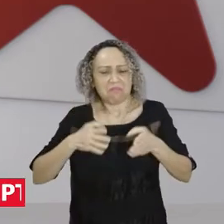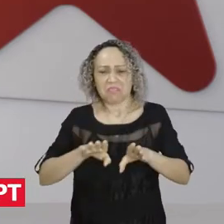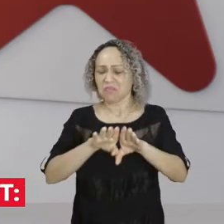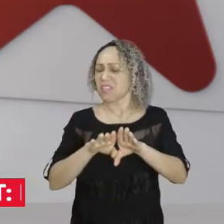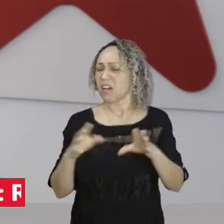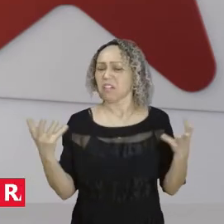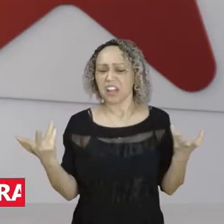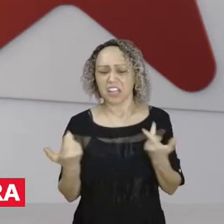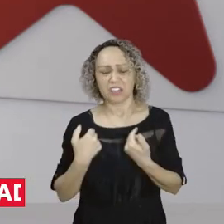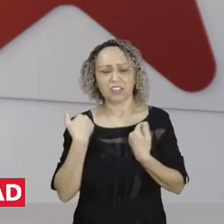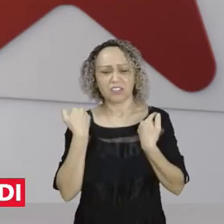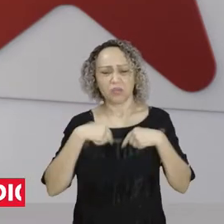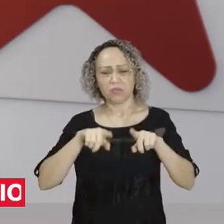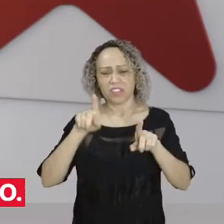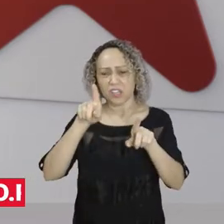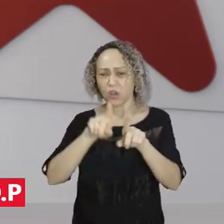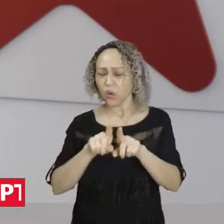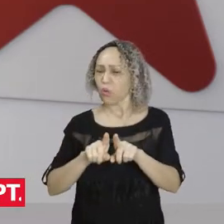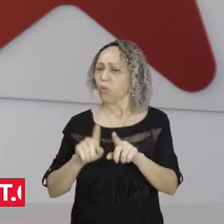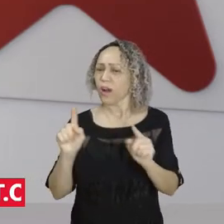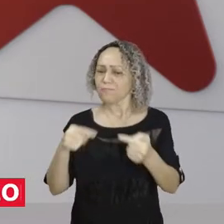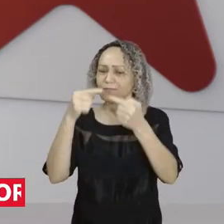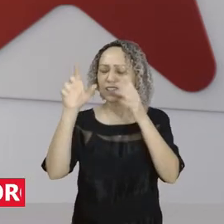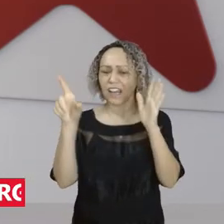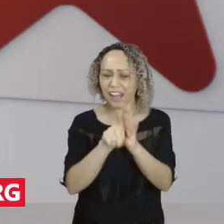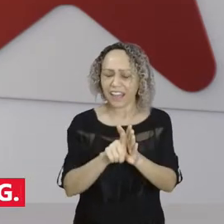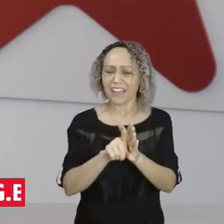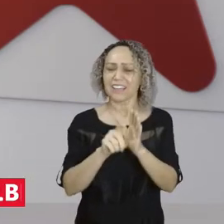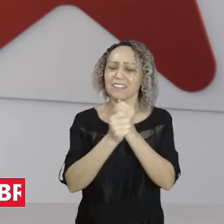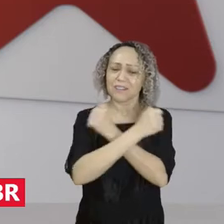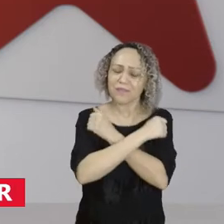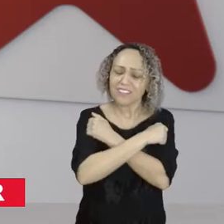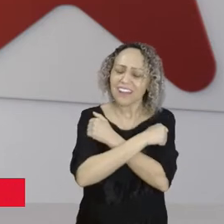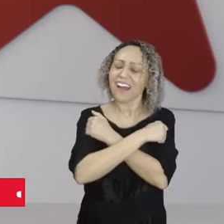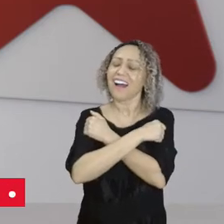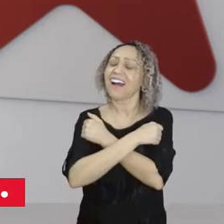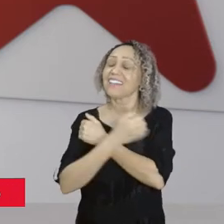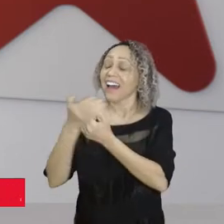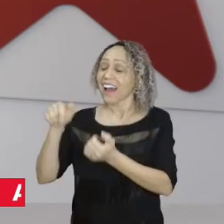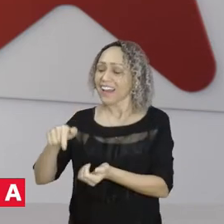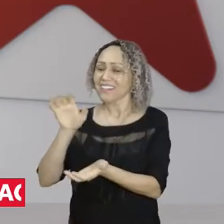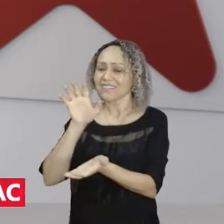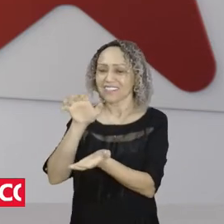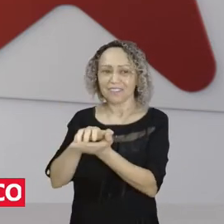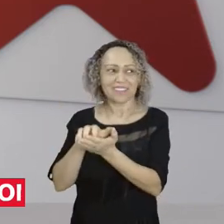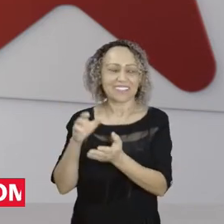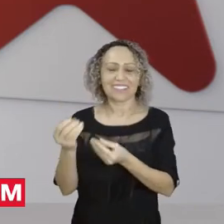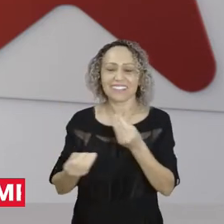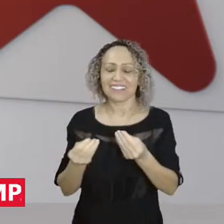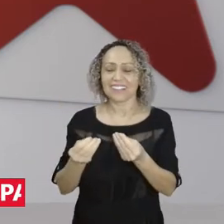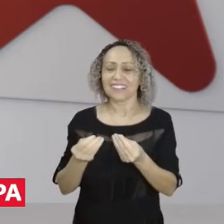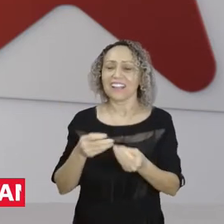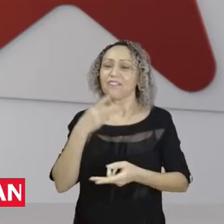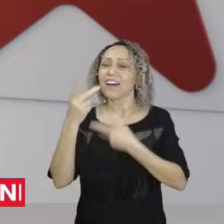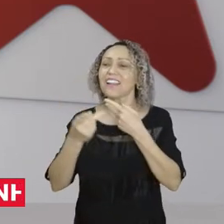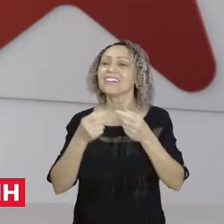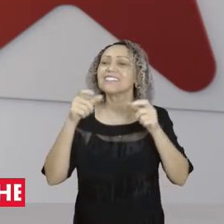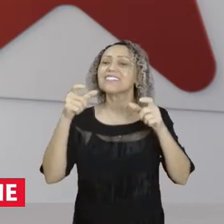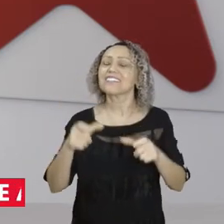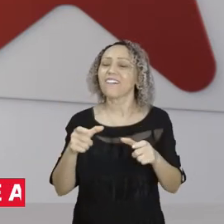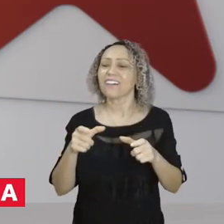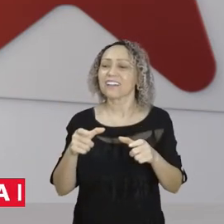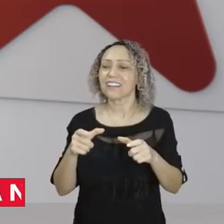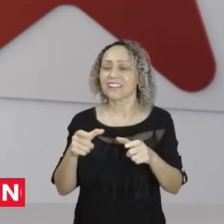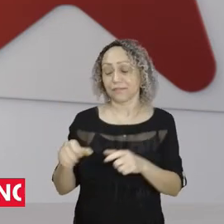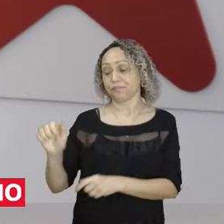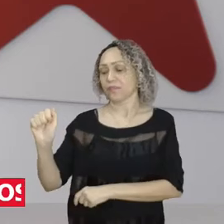do capacitismo já. Sucesso, deputado, abraços do sertão pernambucano. Ele está falando lá de Jaboatão,